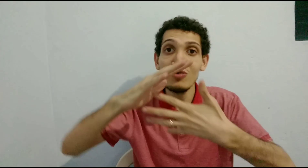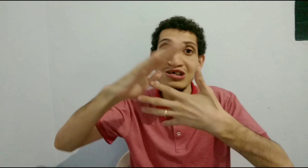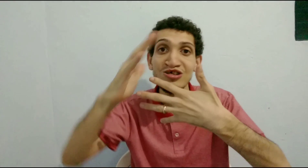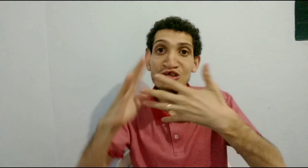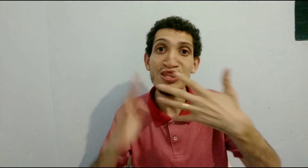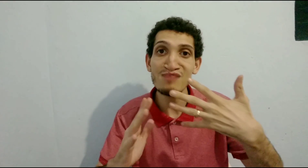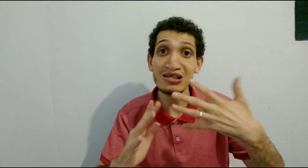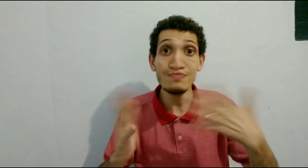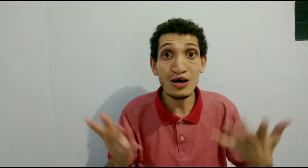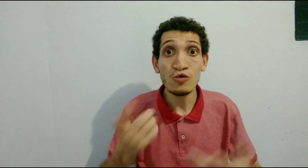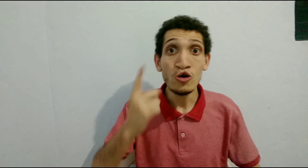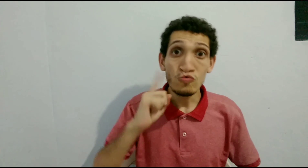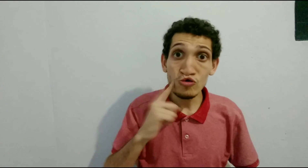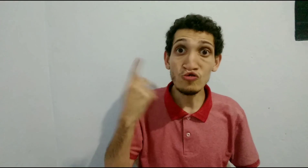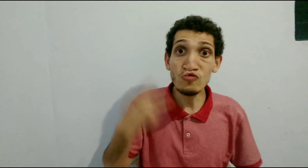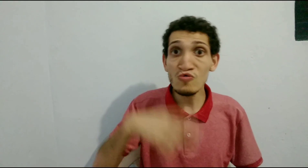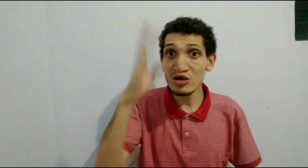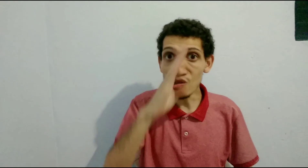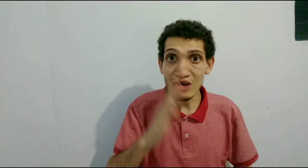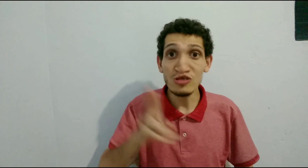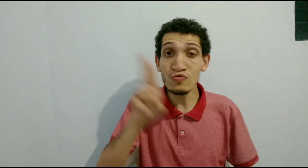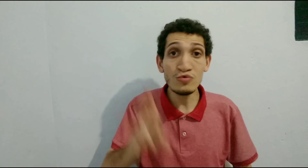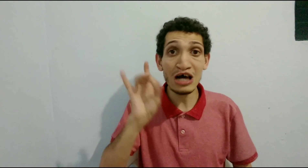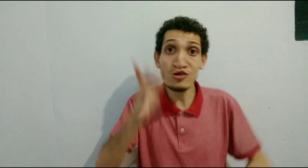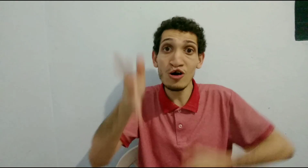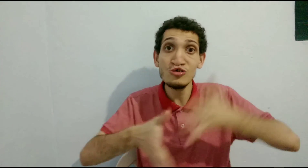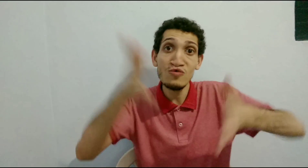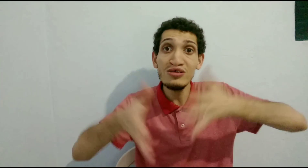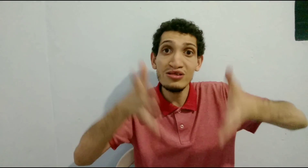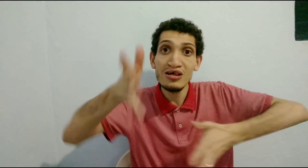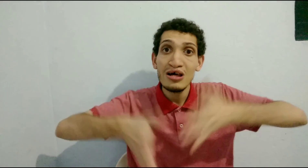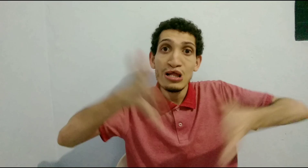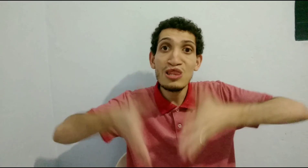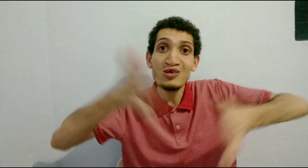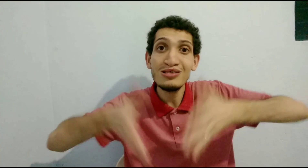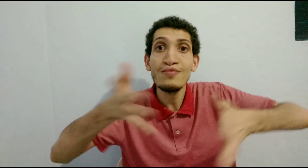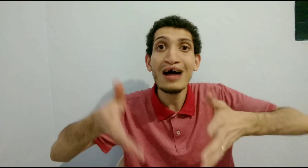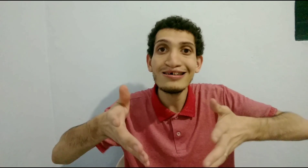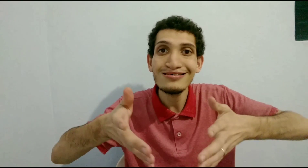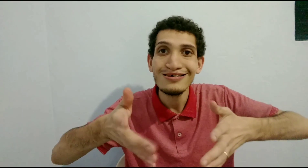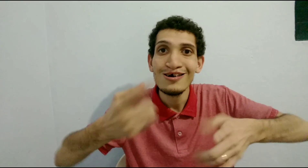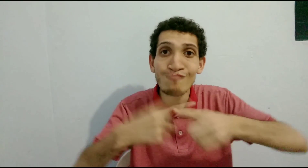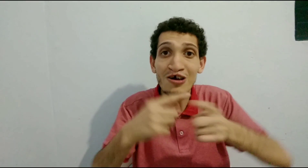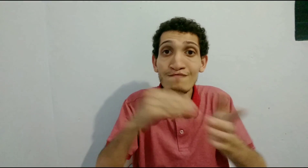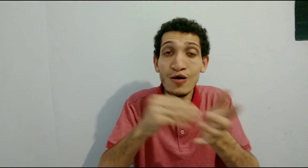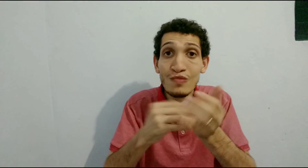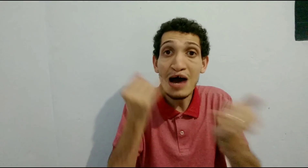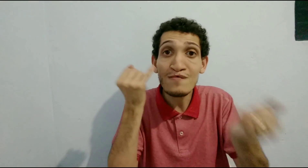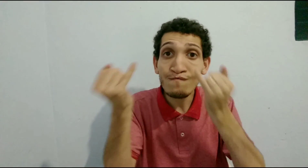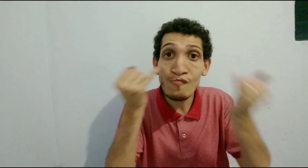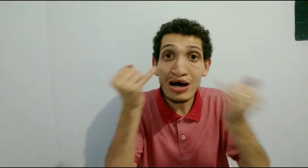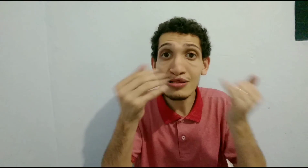esse aqui de Libra. Então, os surdos aqui no Brasil usavam só isso daqui, língua de sinais, porque faltava informação,